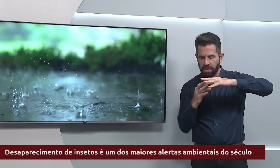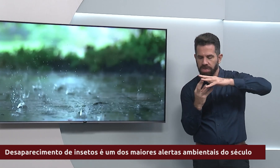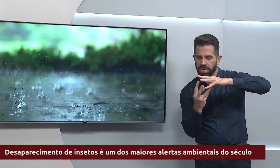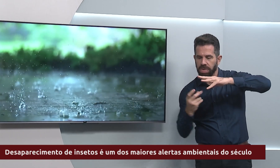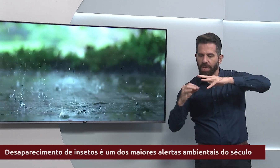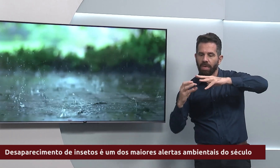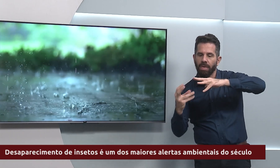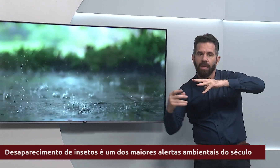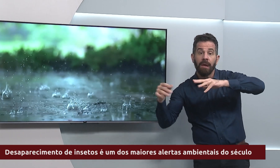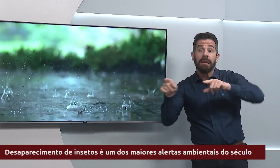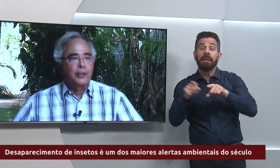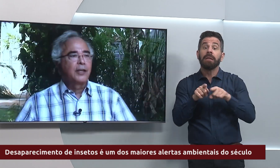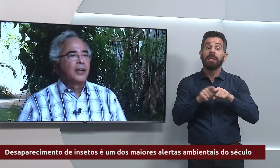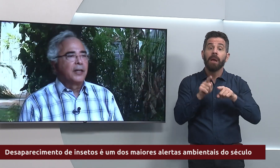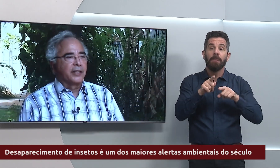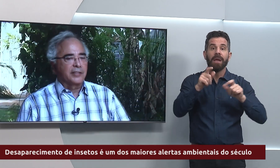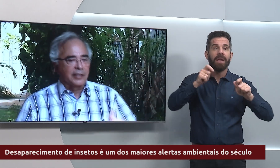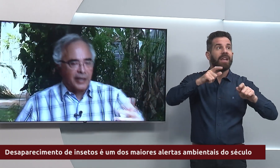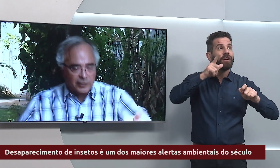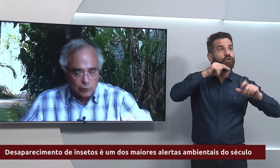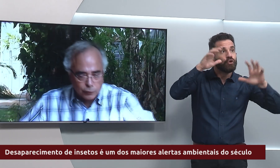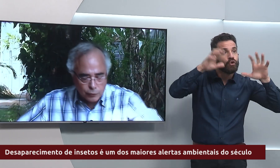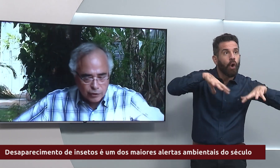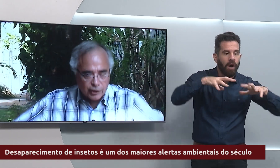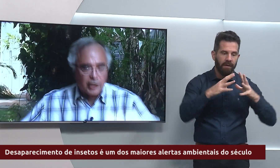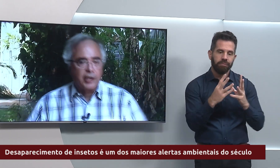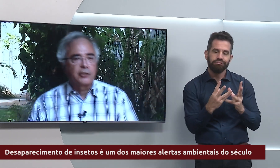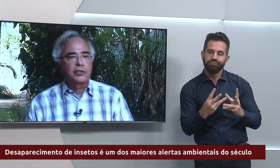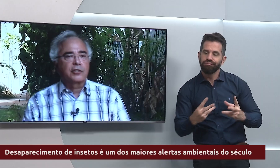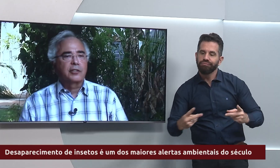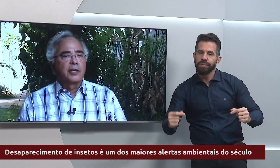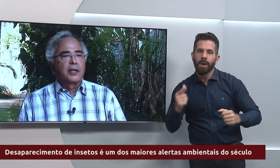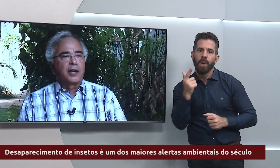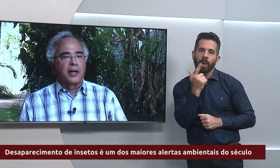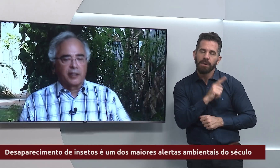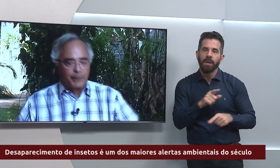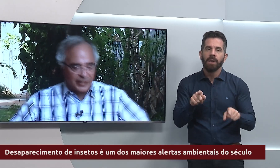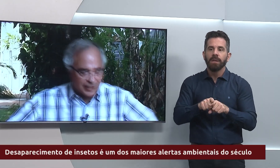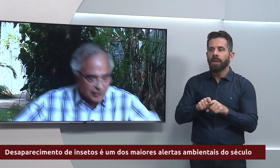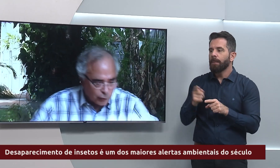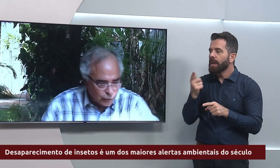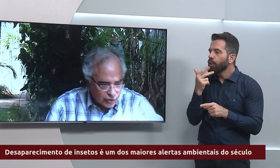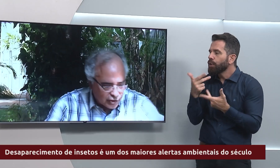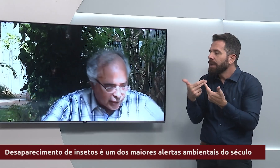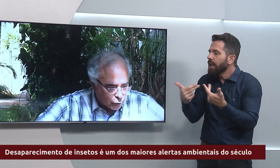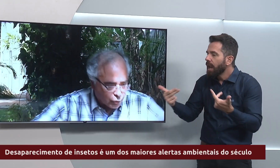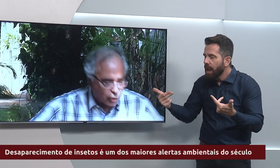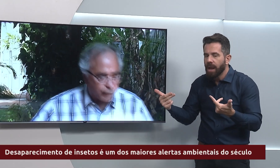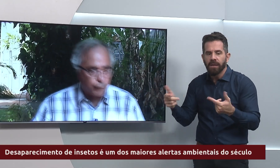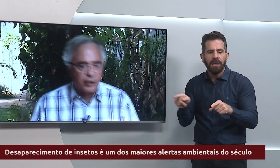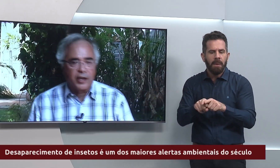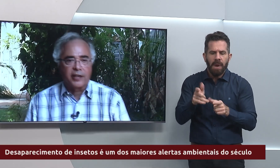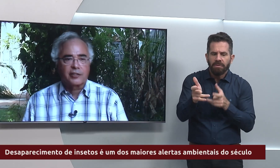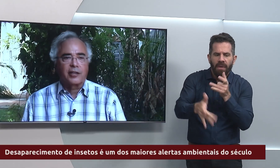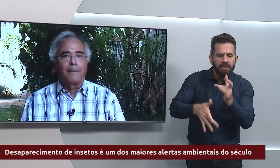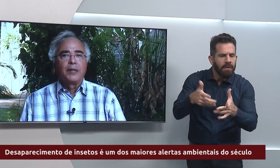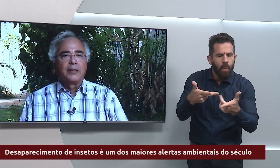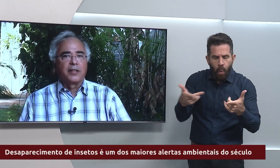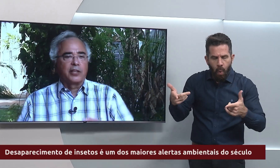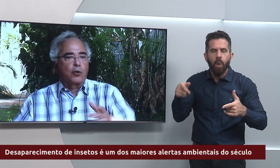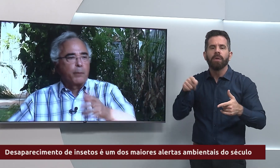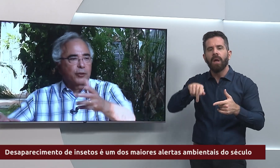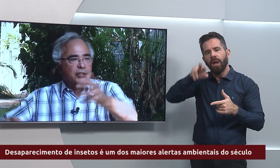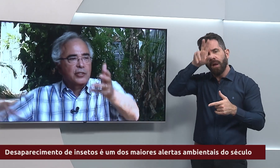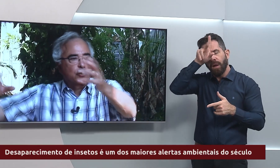da água quando chove, na ciclagem dos nutrientes, na predação dos insetos no chão da floresta,